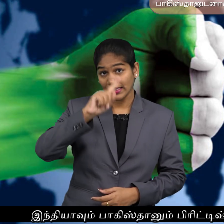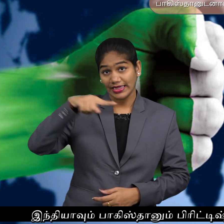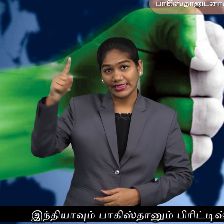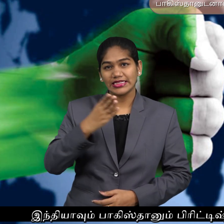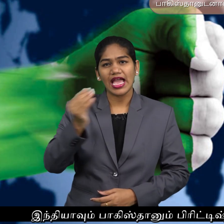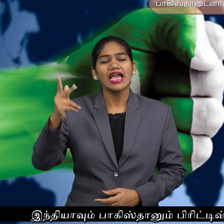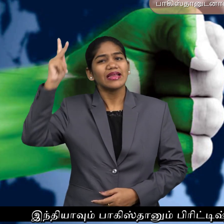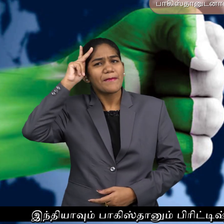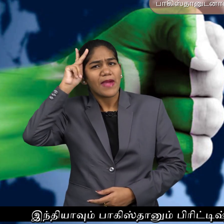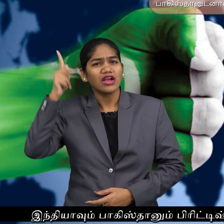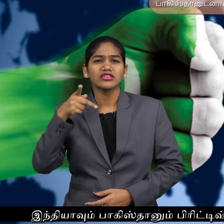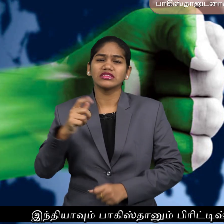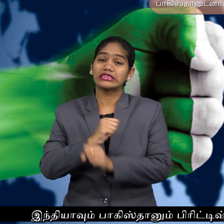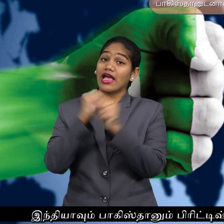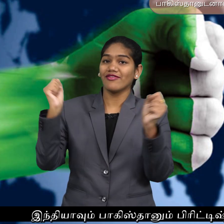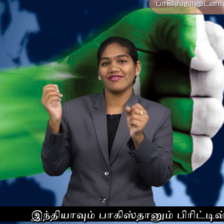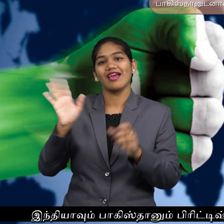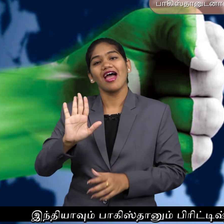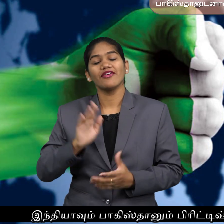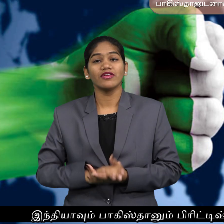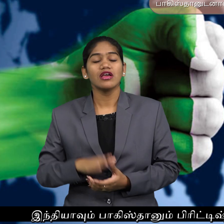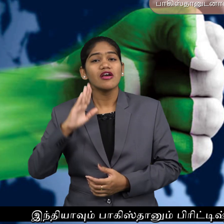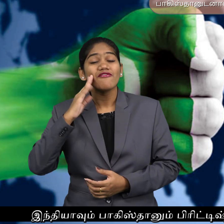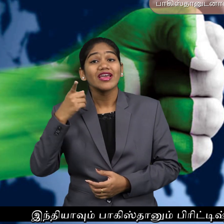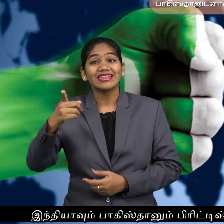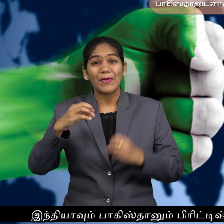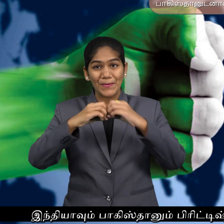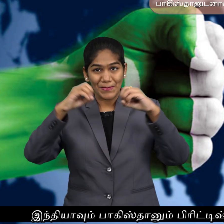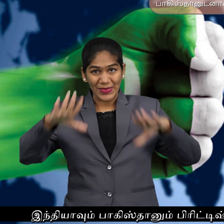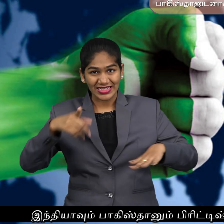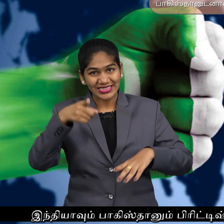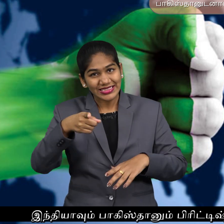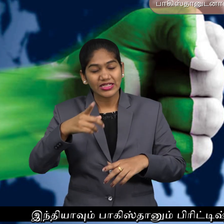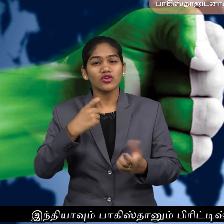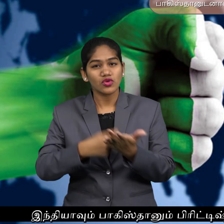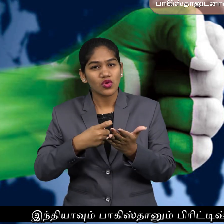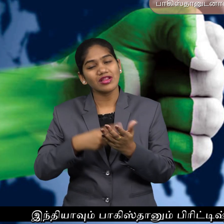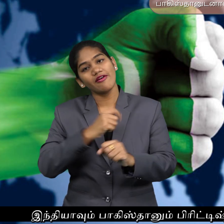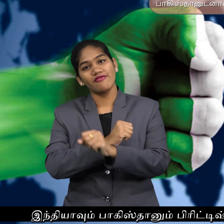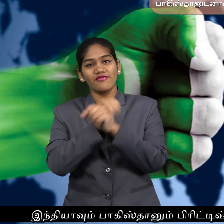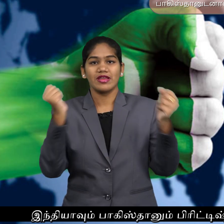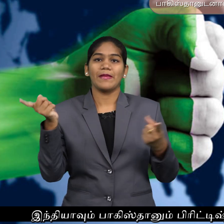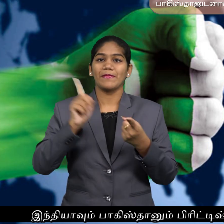இந்தியாவும் பாகிஸ்தானும் பிரிட்டிஷ் இந்தியாவிலிருந்து சுதந்திரம் பெற்றன.